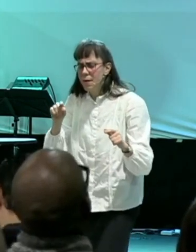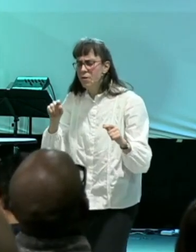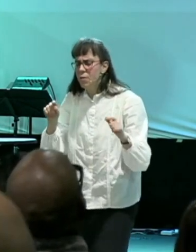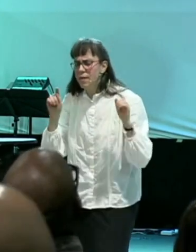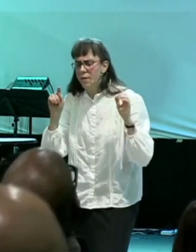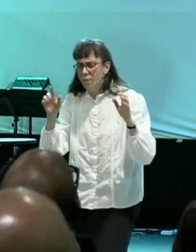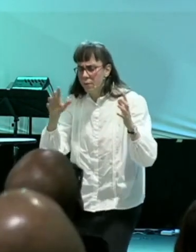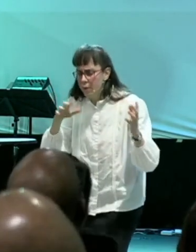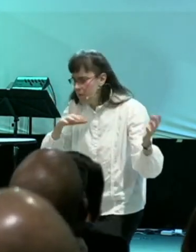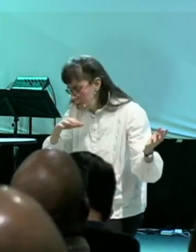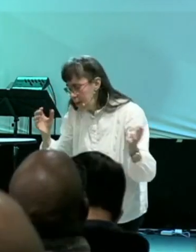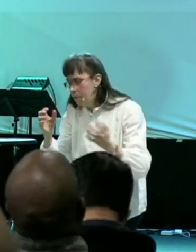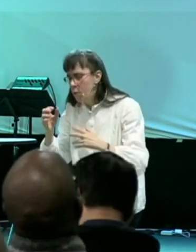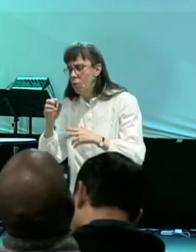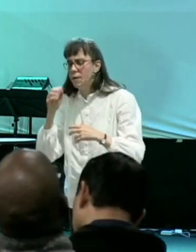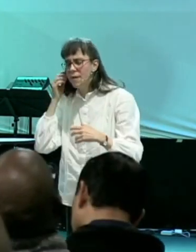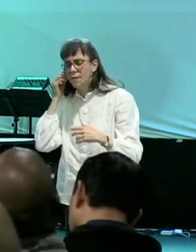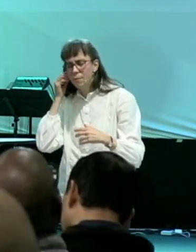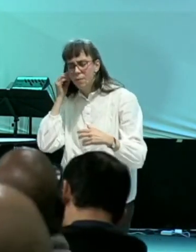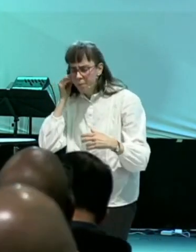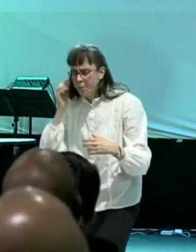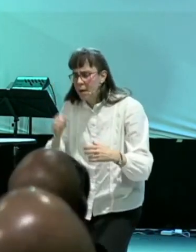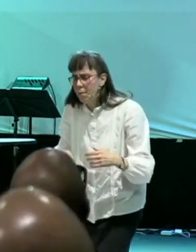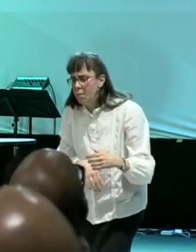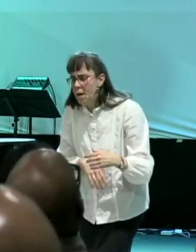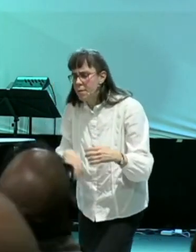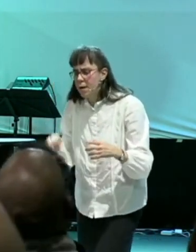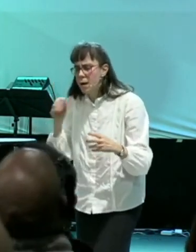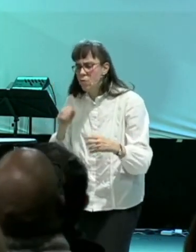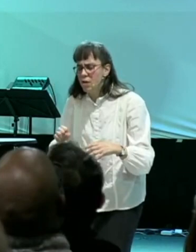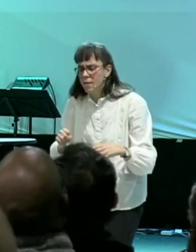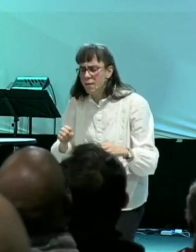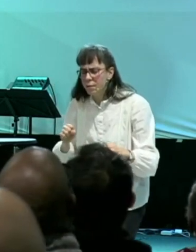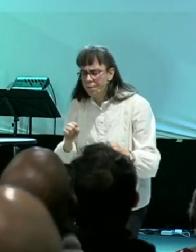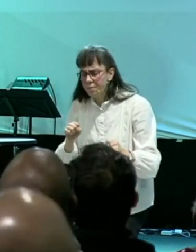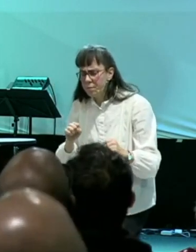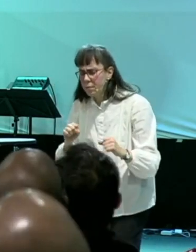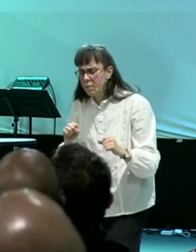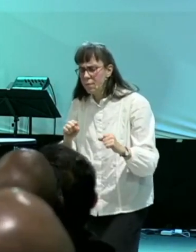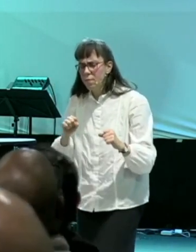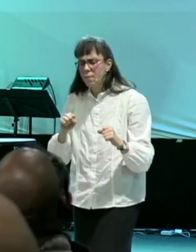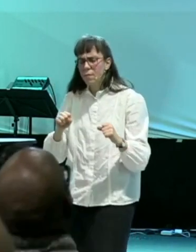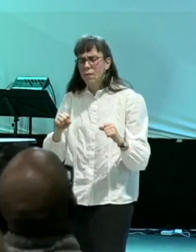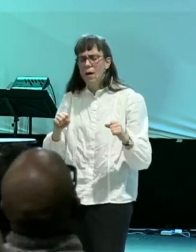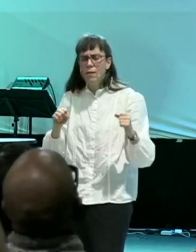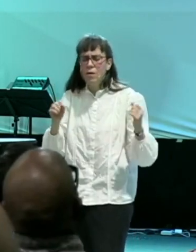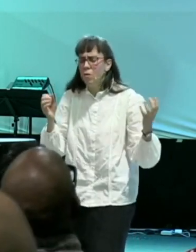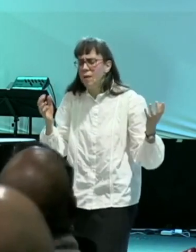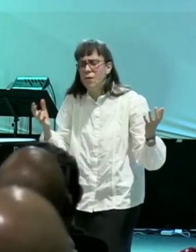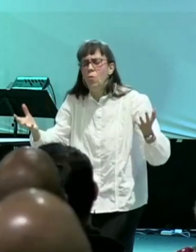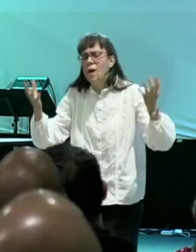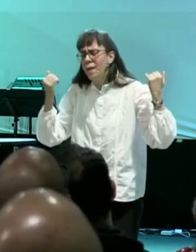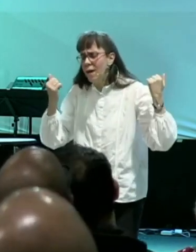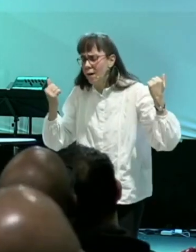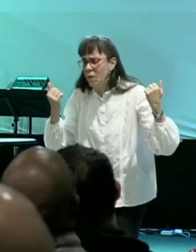4 jours. Lazarus was dead. Marthe arrive devant Jésus. And Martha came to Jesus. Et lui dit, mais maître, si tu avais été là. And said, Lord,